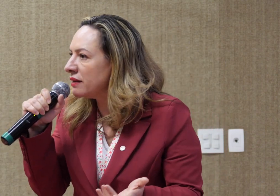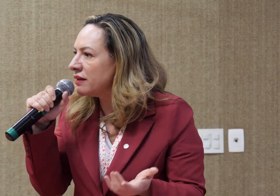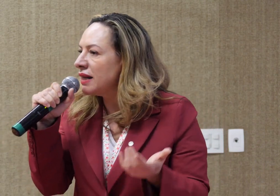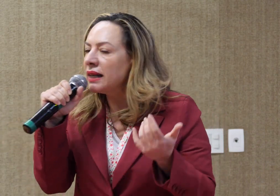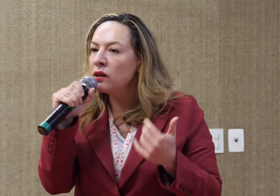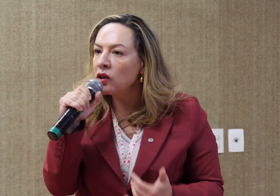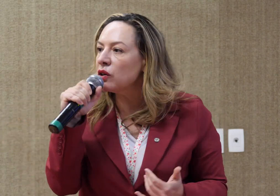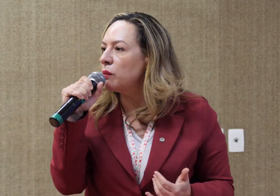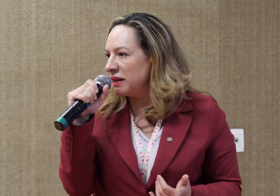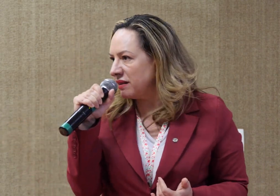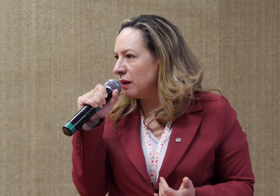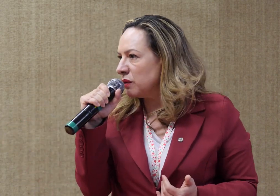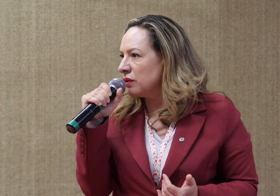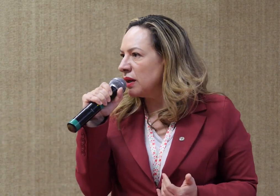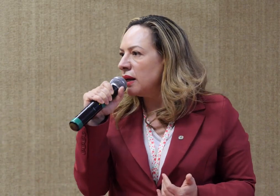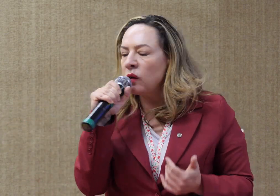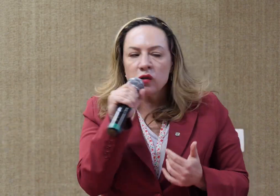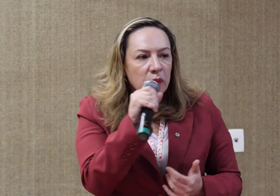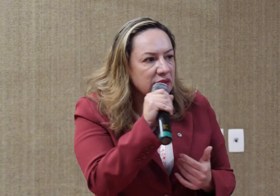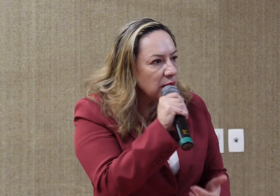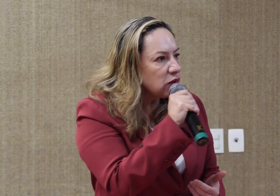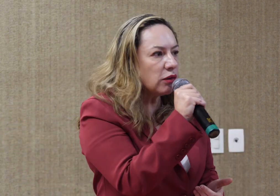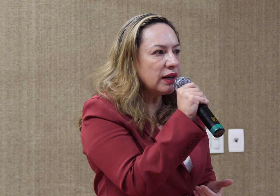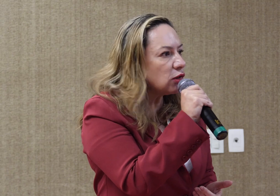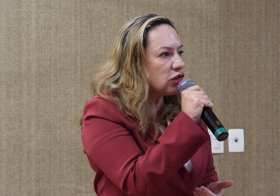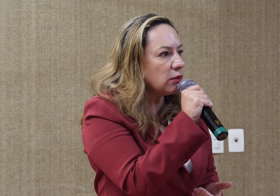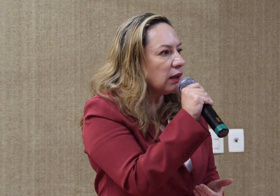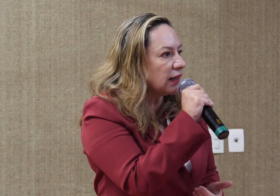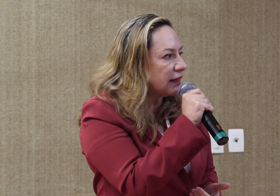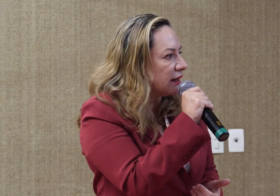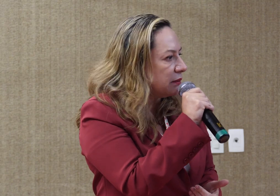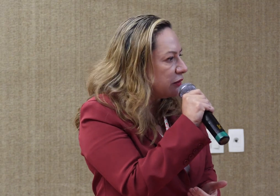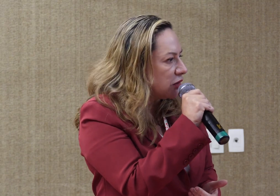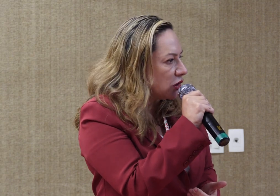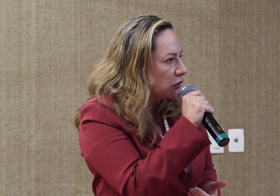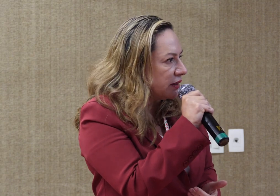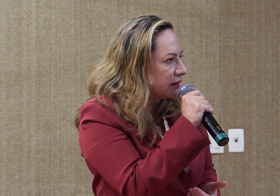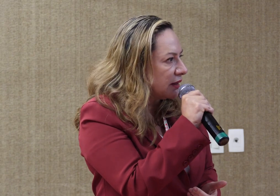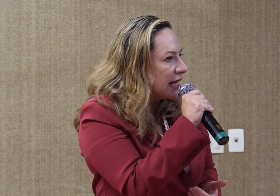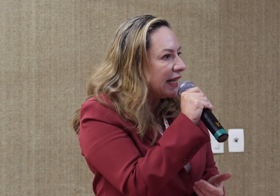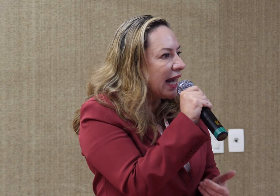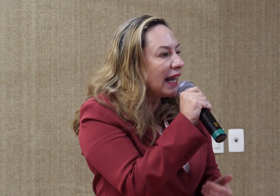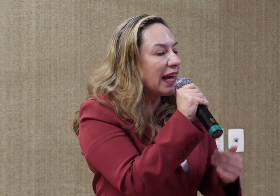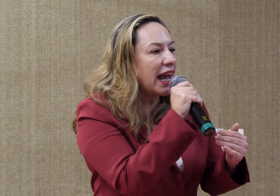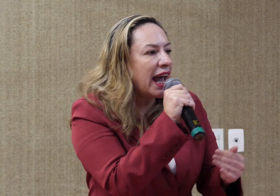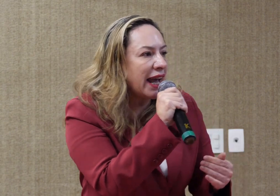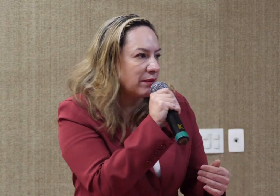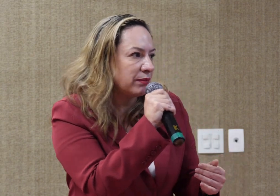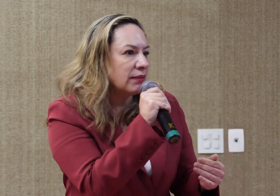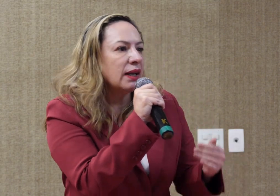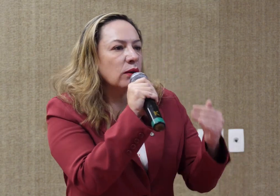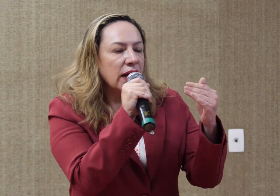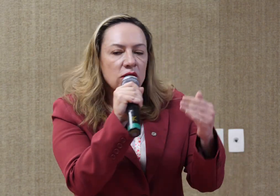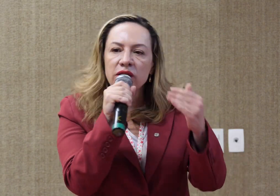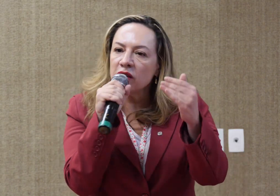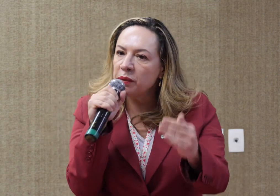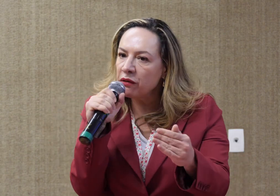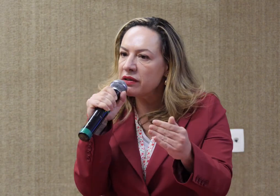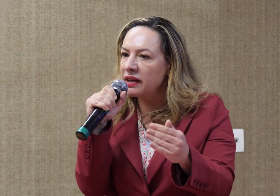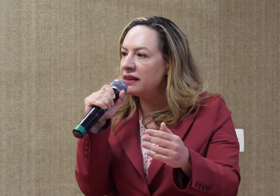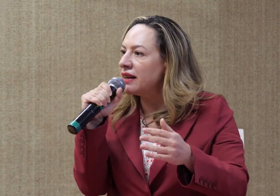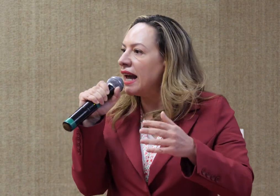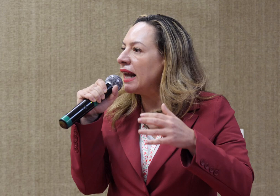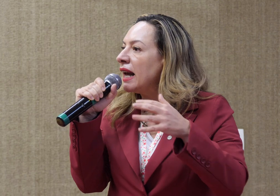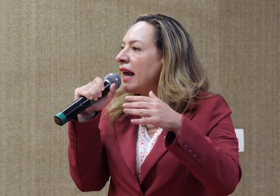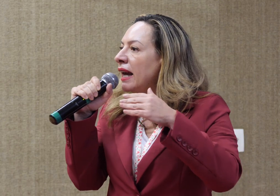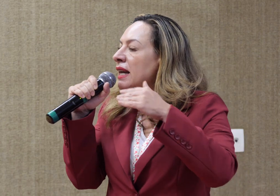de segurança, que nós já começamos. Nós começamos o governo Dilma com a Lei 13.022. E ela é, eu quero dizer isso